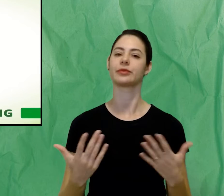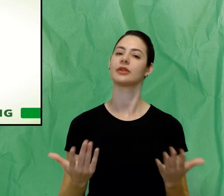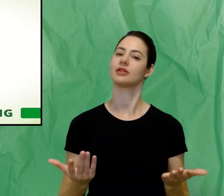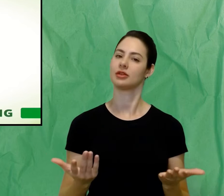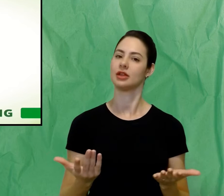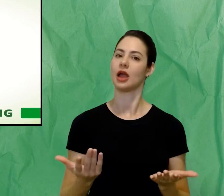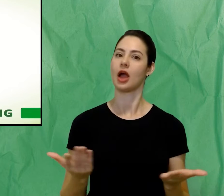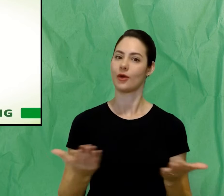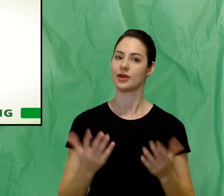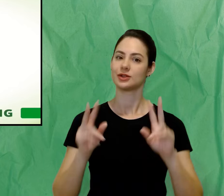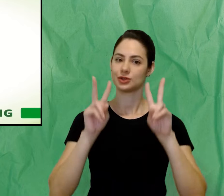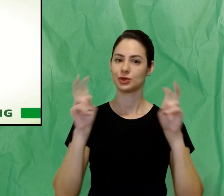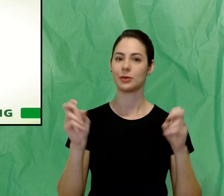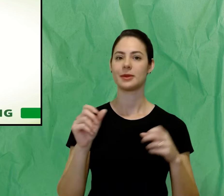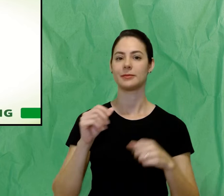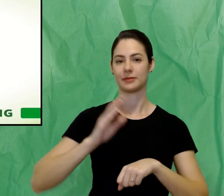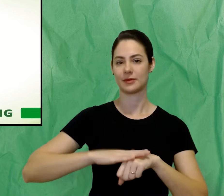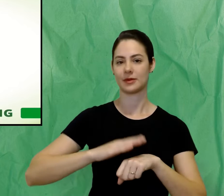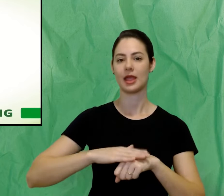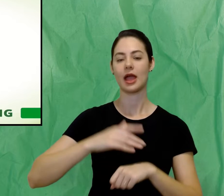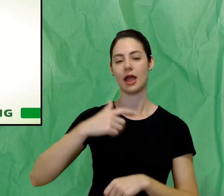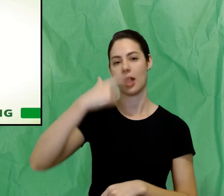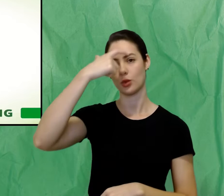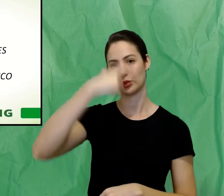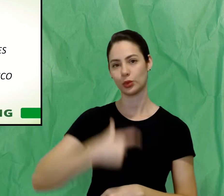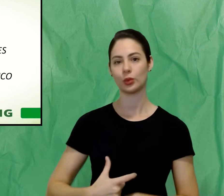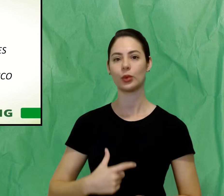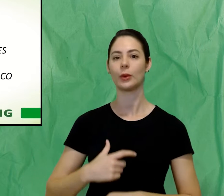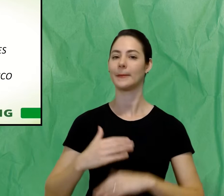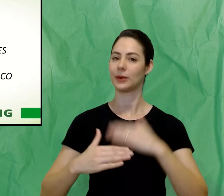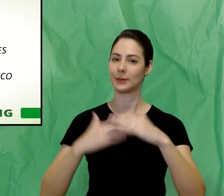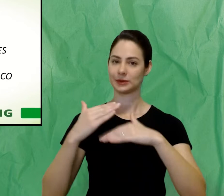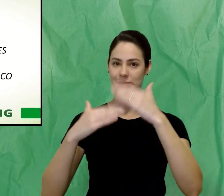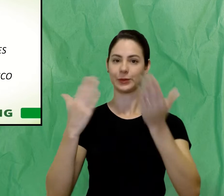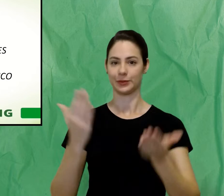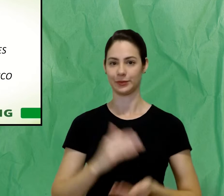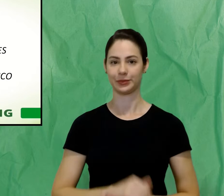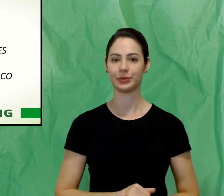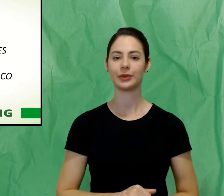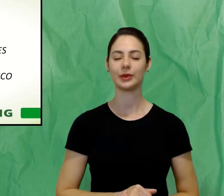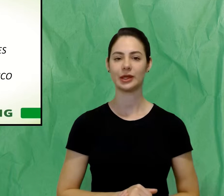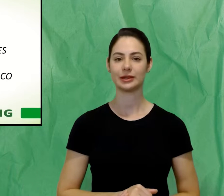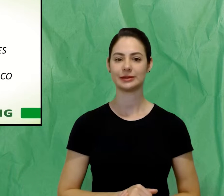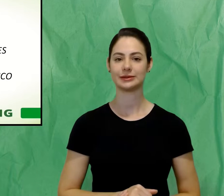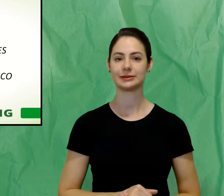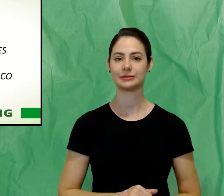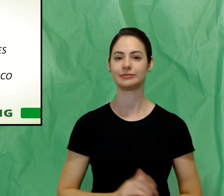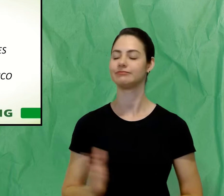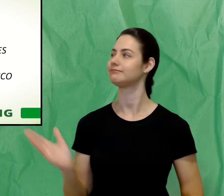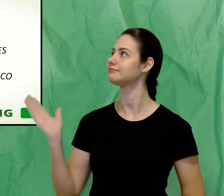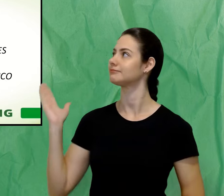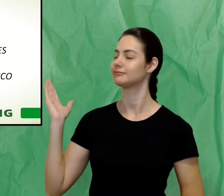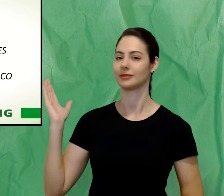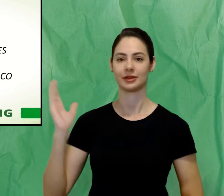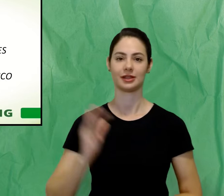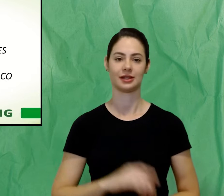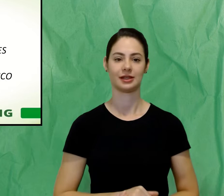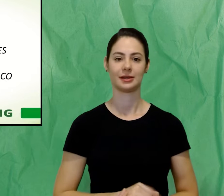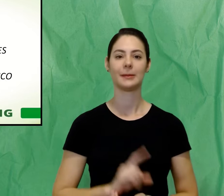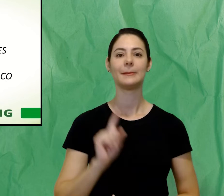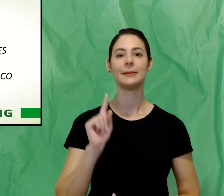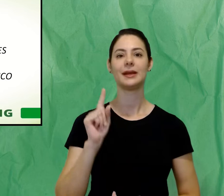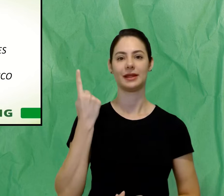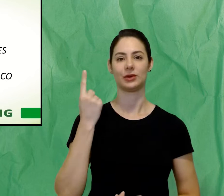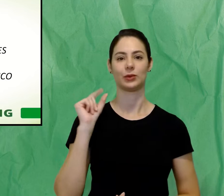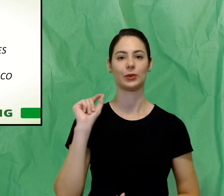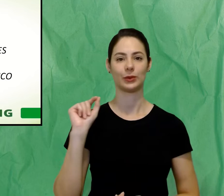sobre autopromoção. Então aqui, falando um pouco sobre autopromoção.